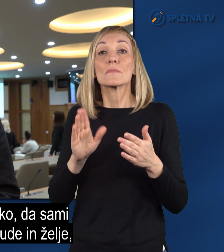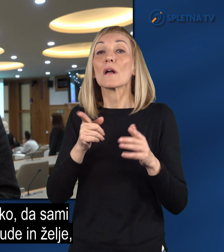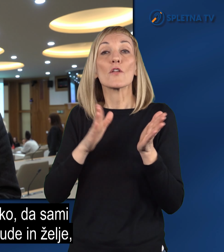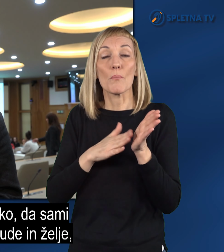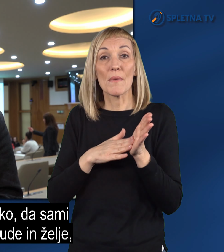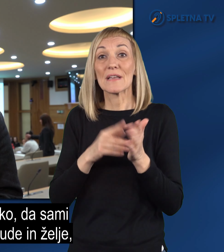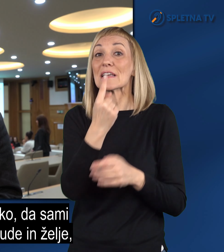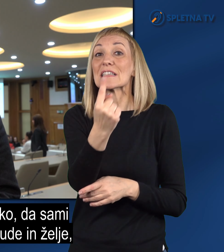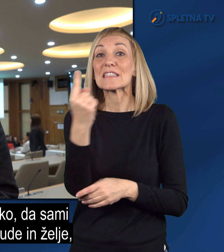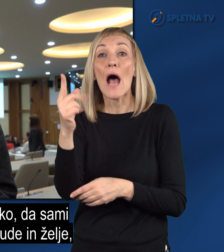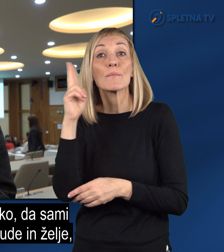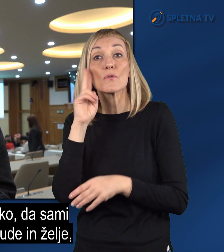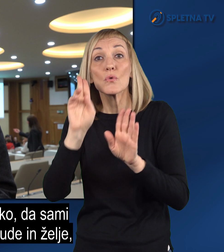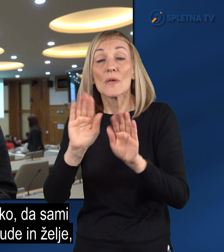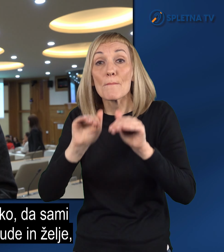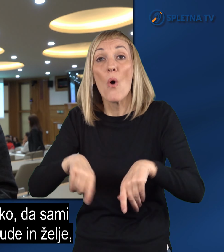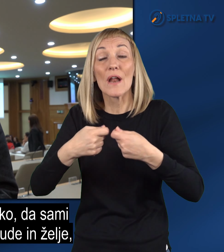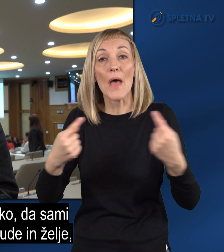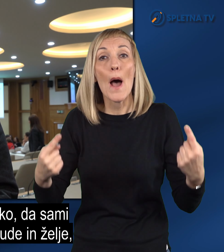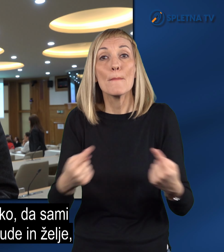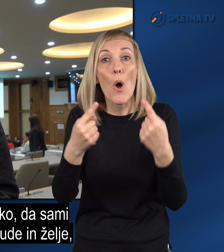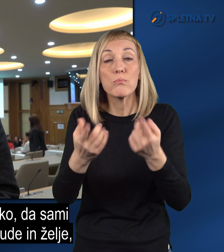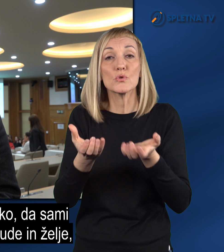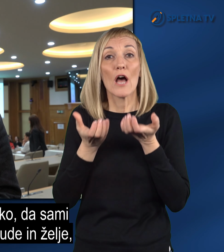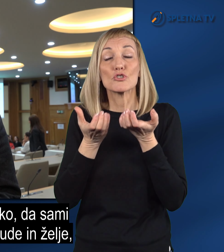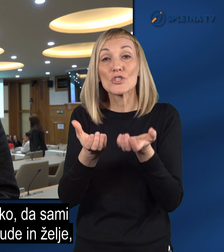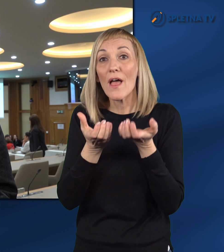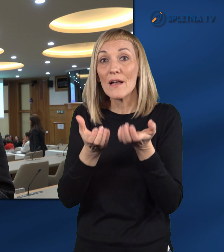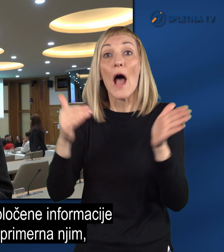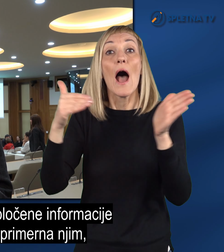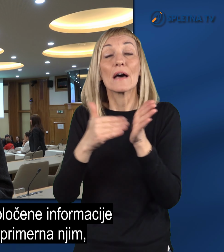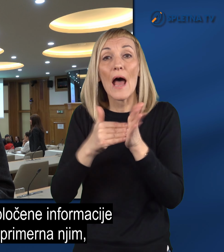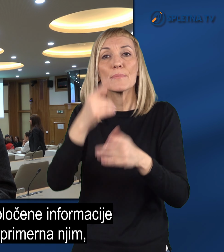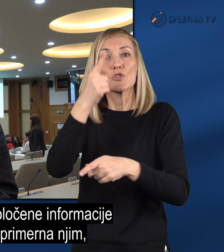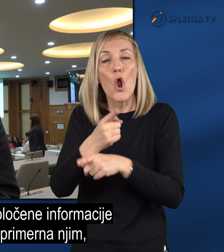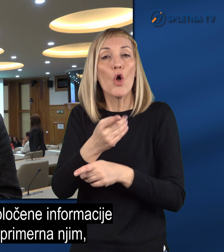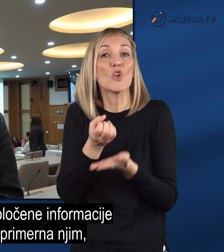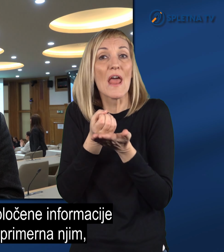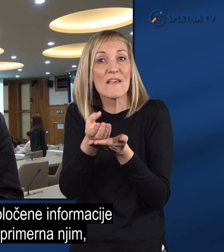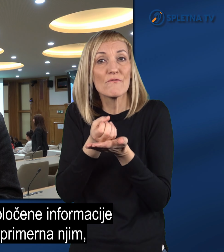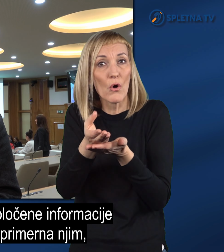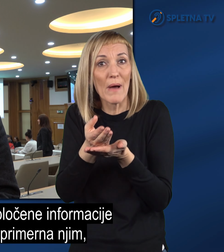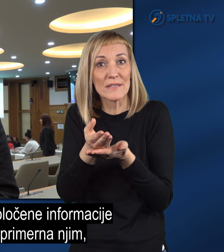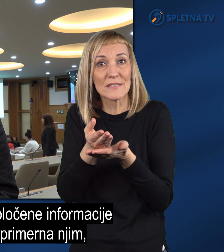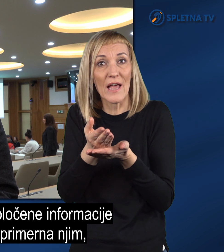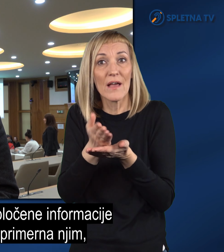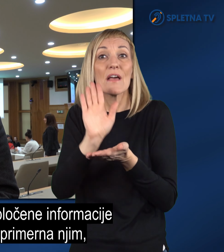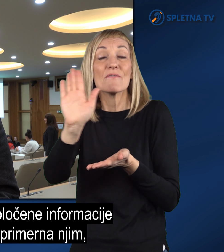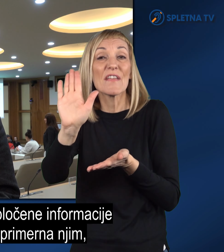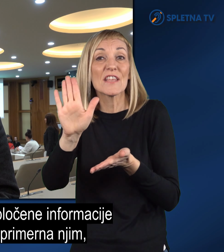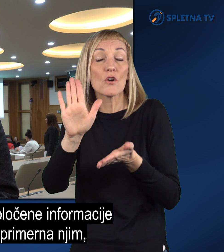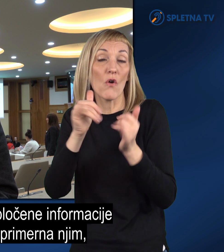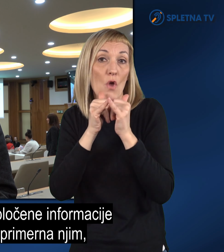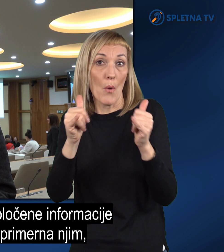da sami dajo pobude in želje, da potrebujejo določene informacije